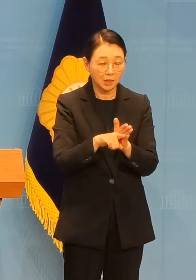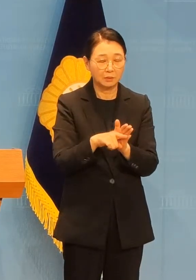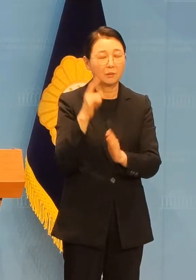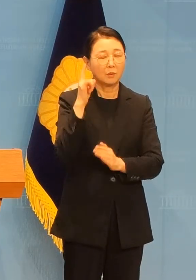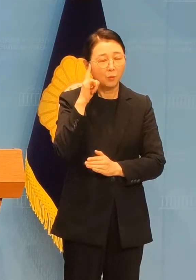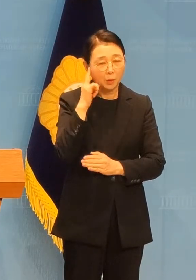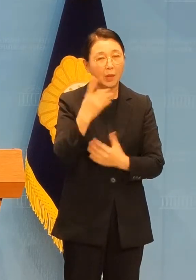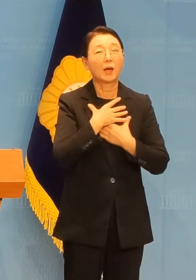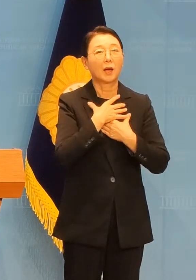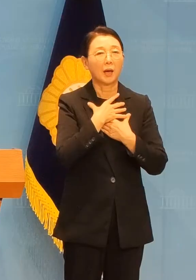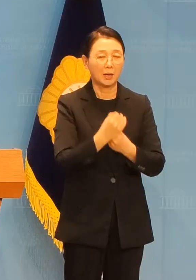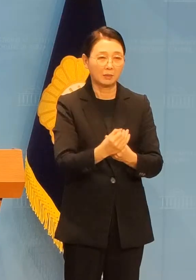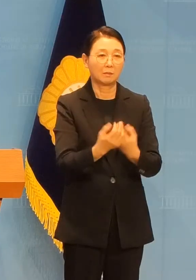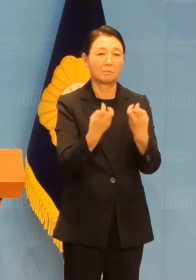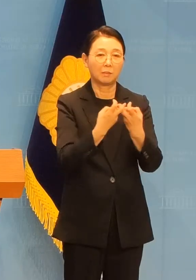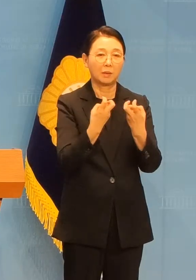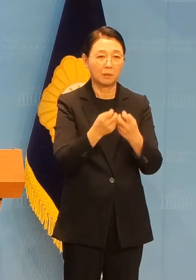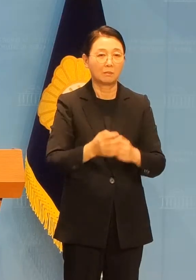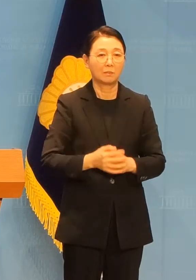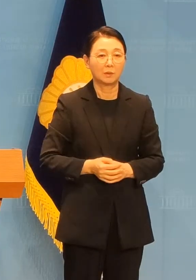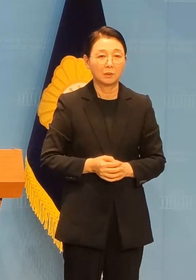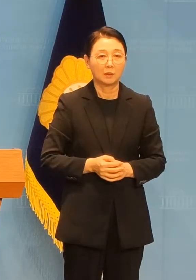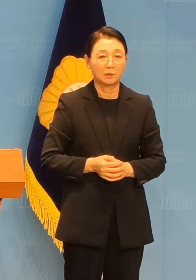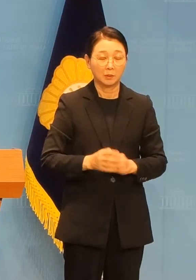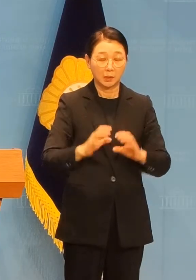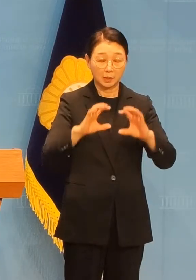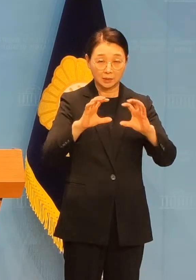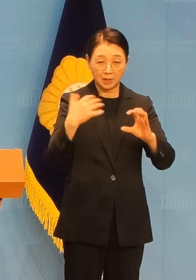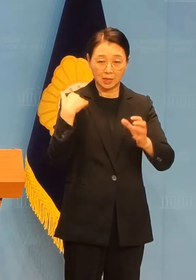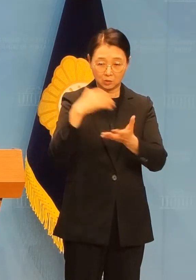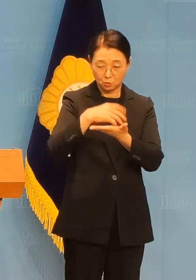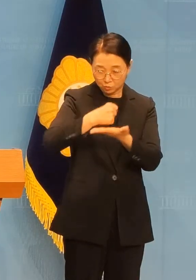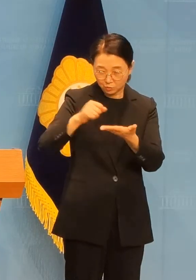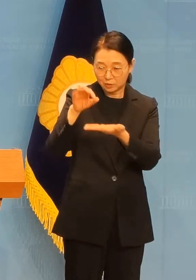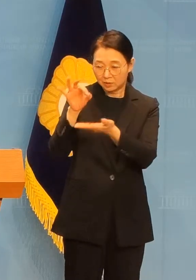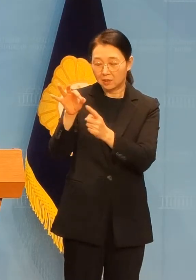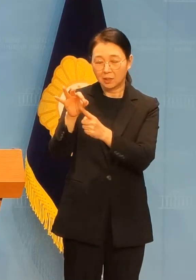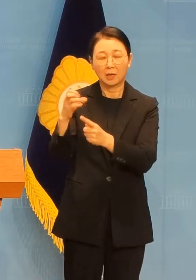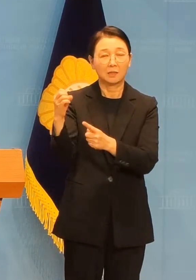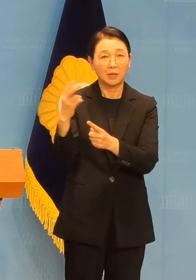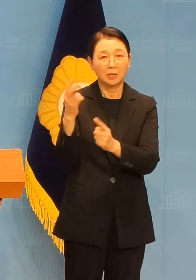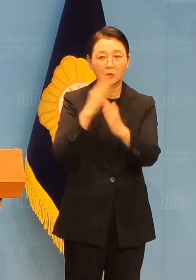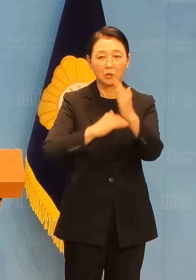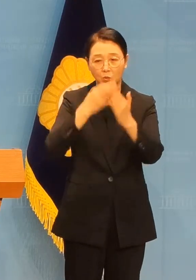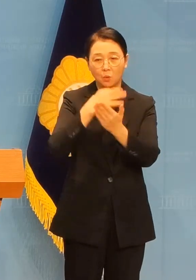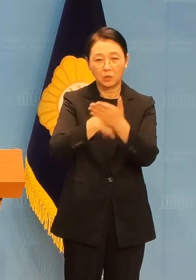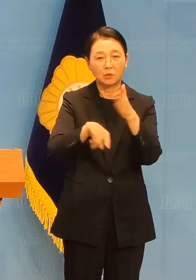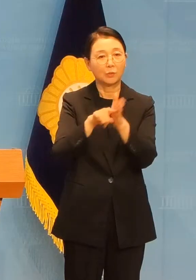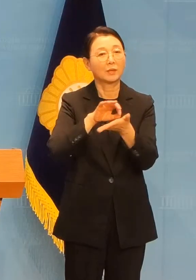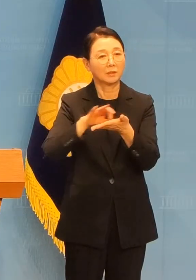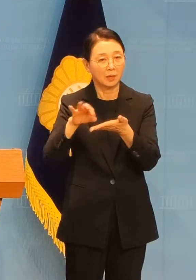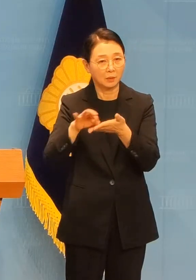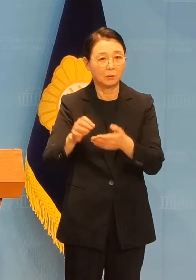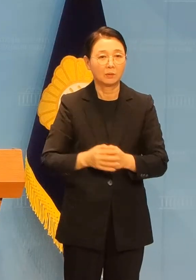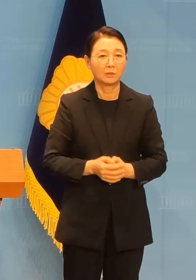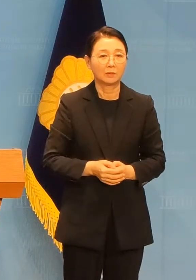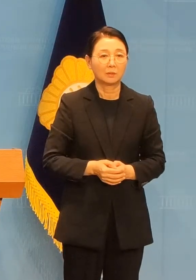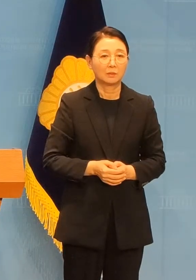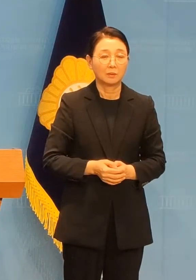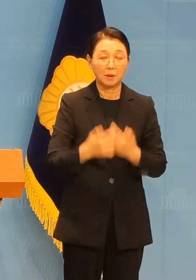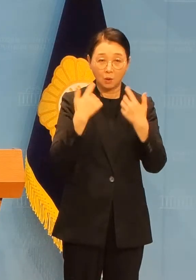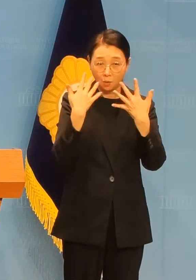최소한의 안전장치입니다. 그리고 국고로 귀속된 재산은 다시 공익을 위해 사용됩니다. 다시 한번